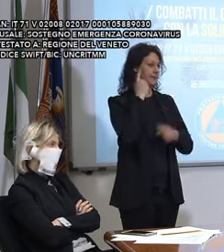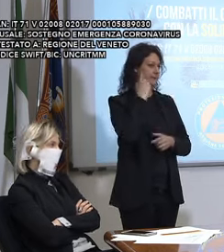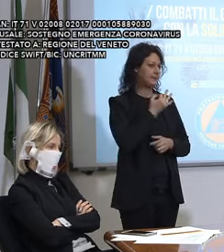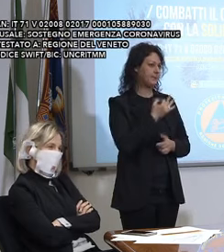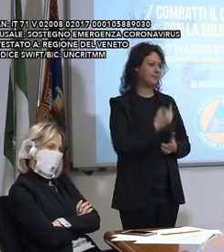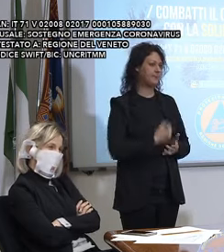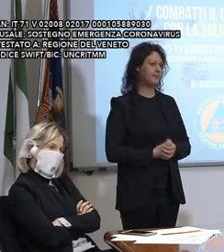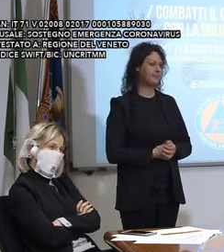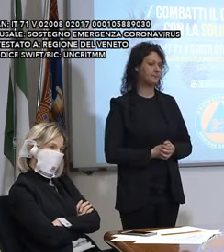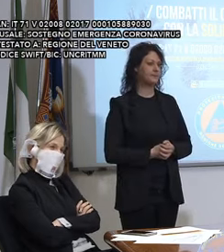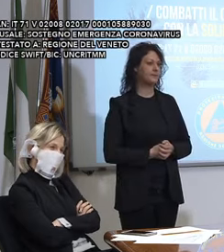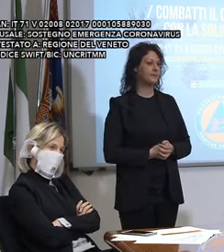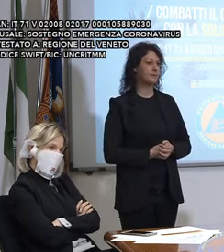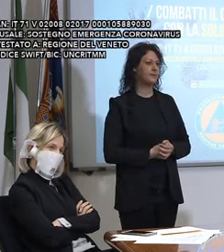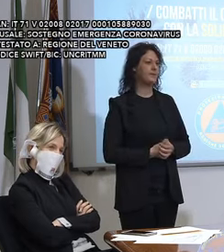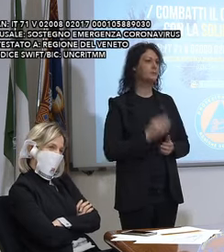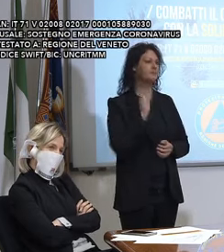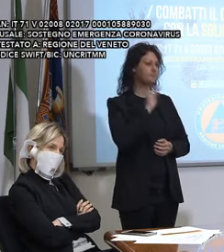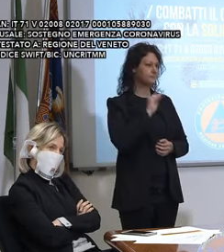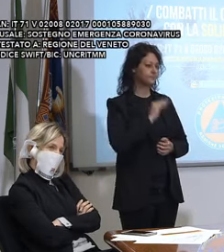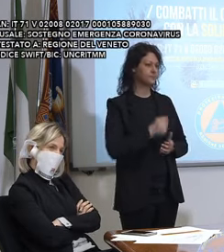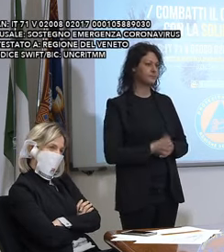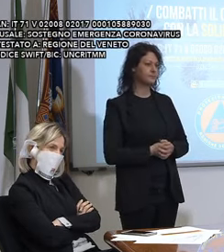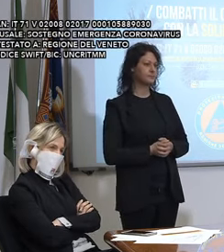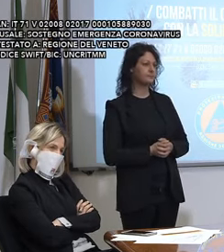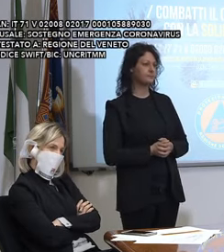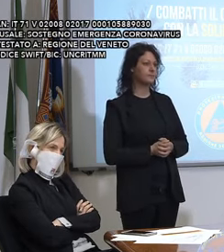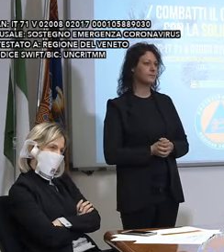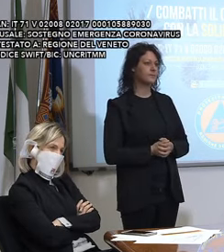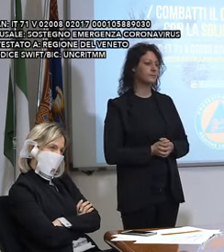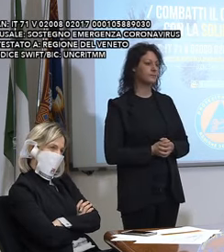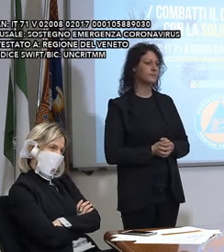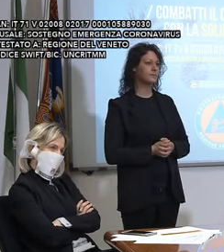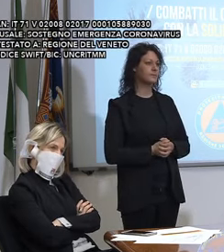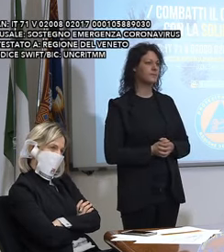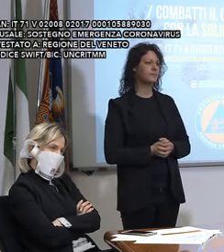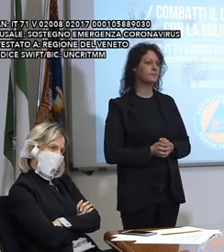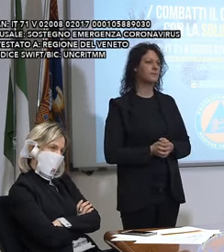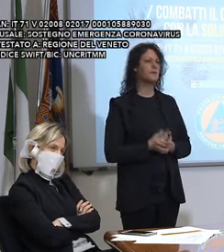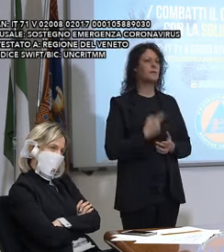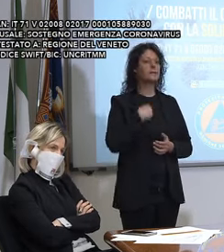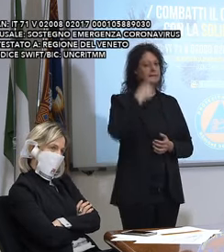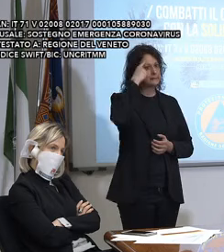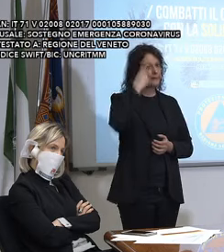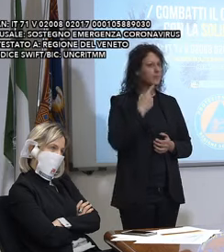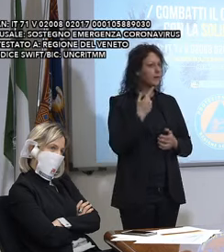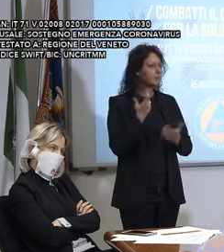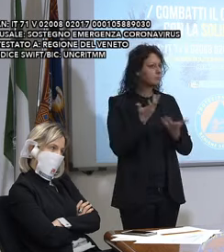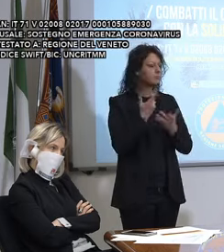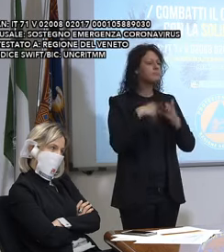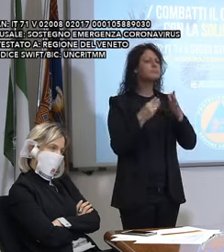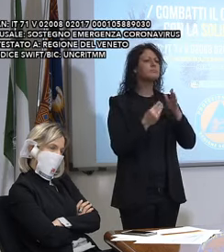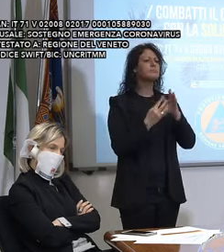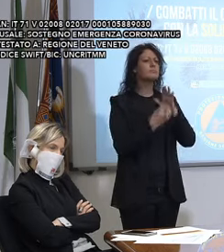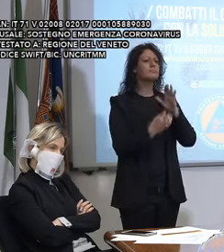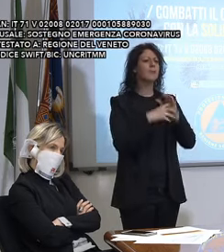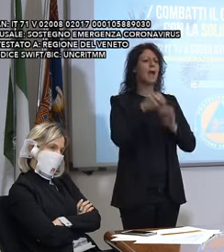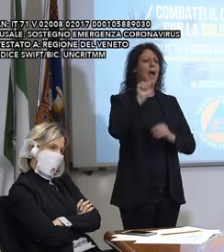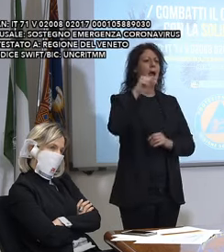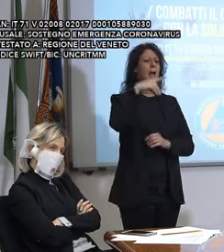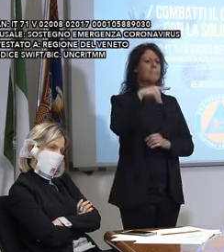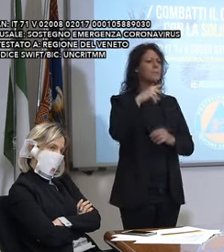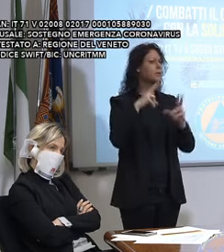Volevo chiedere due cose gentilmente. Una, se ci può dire qualcosa di più di questa nuova app, questa nuova applicazione, e